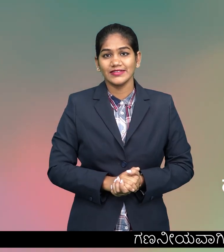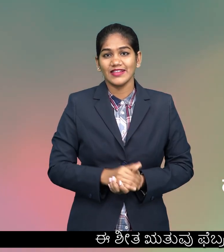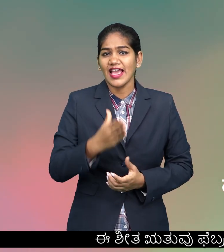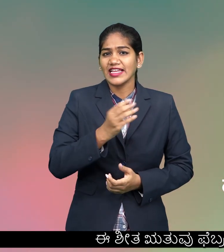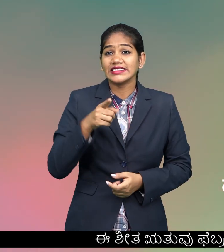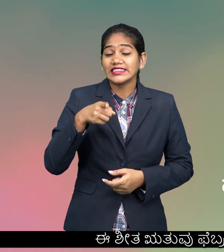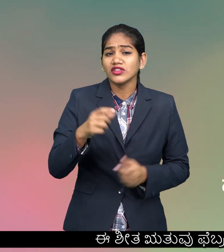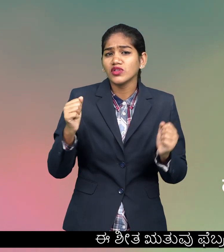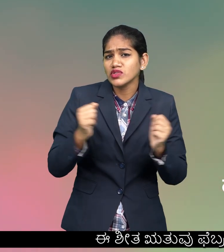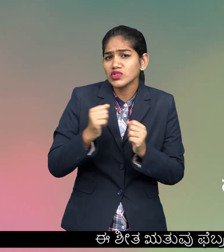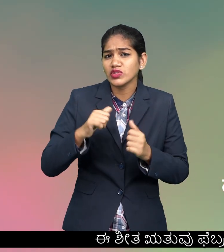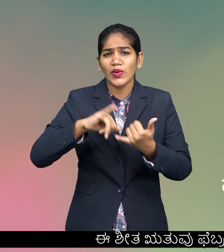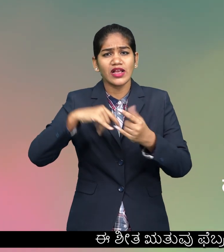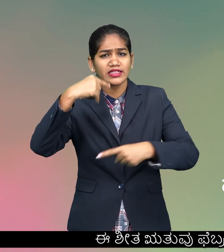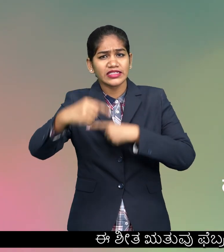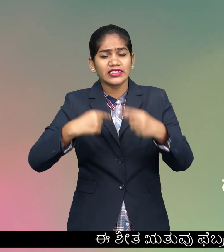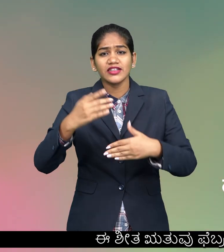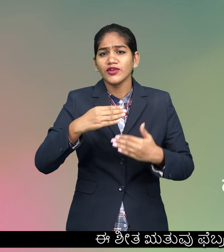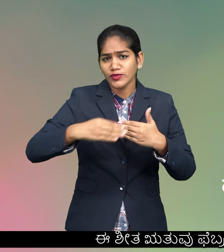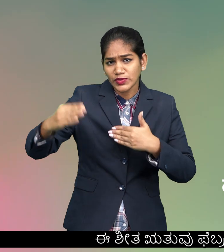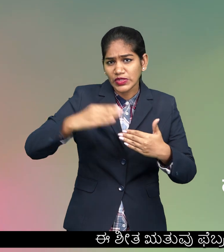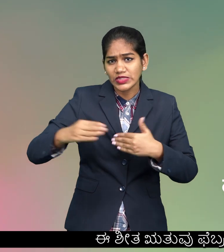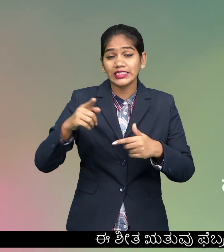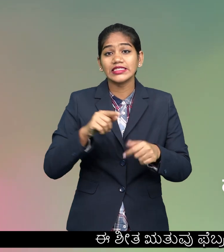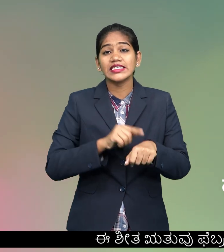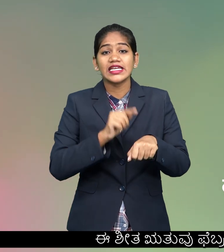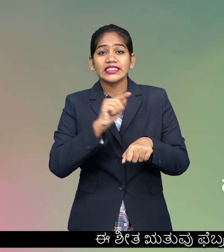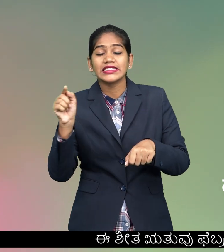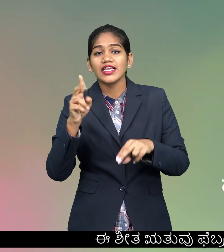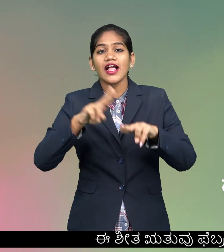ಈ ಶೀತ ಋತುವು ಫೆಬ್ರವರಿ ತನಕ ಮುಂದುವರಿಯುತ್ತದೆ.